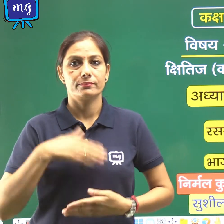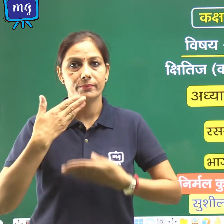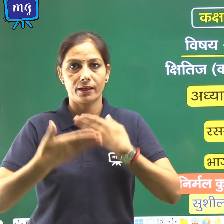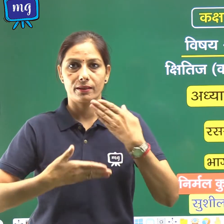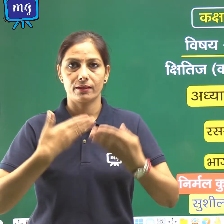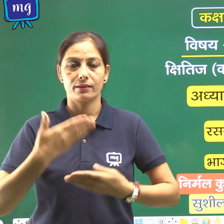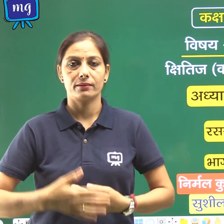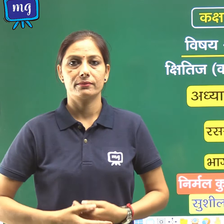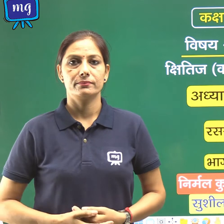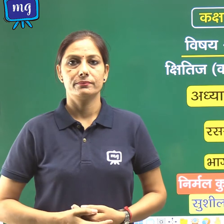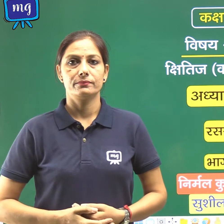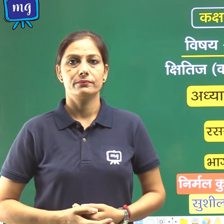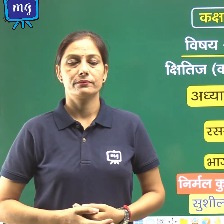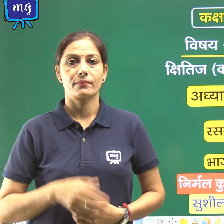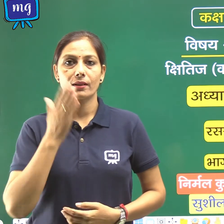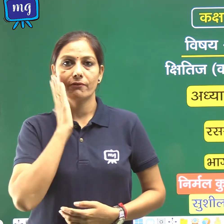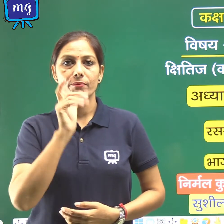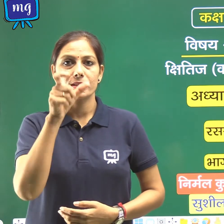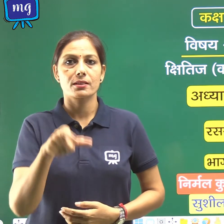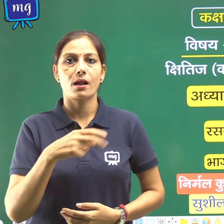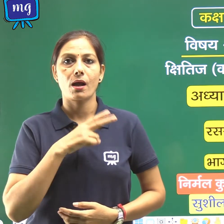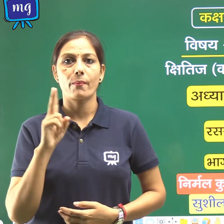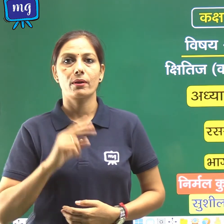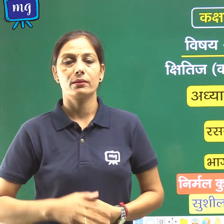पढ़ेंगे। कवि का नाम है